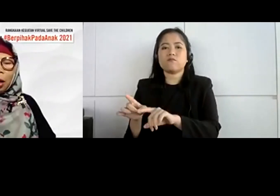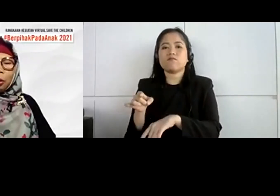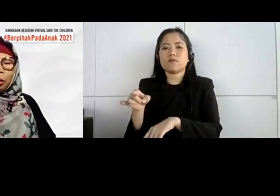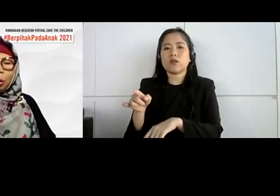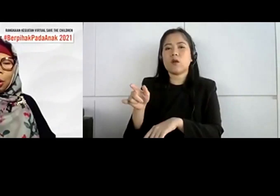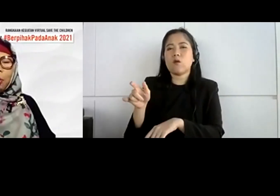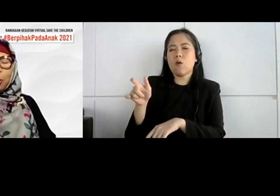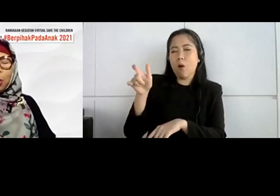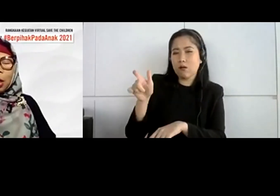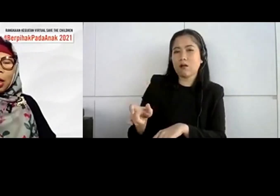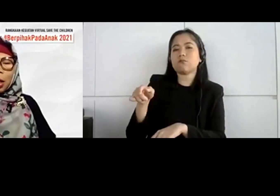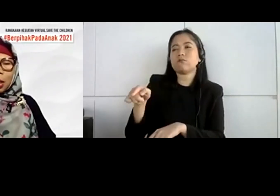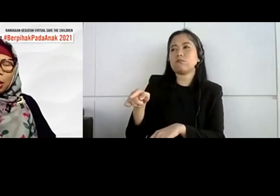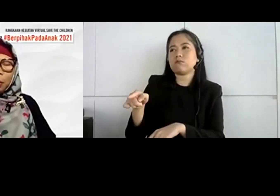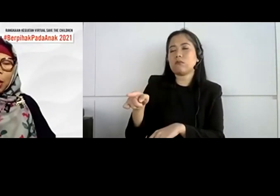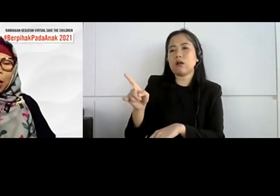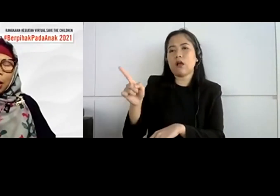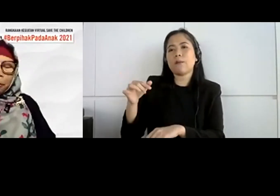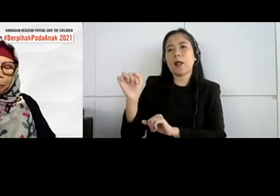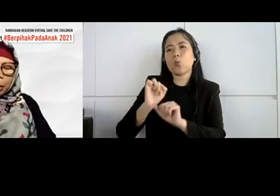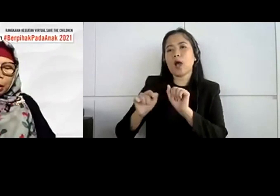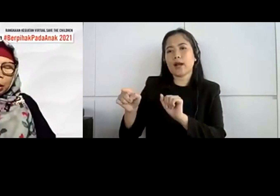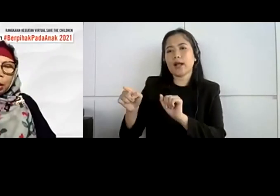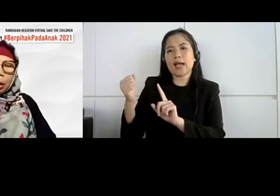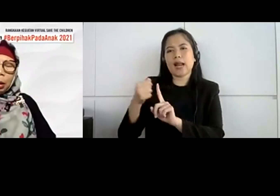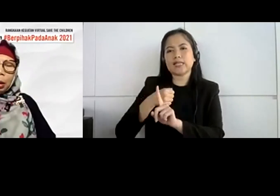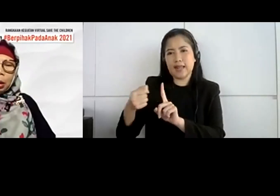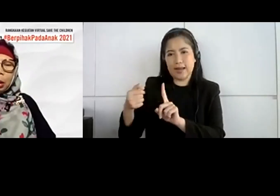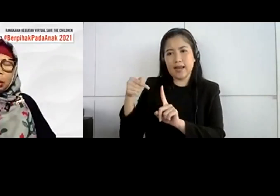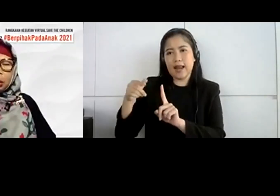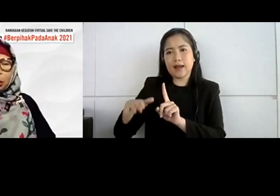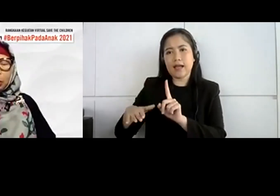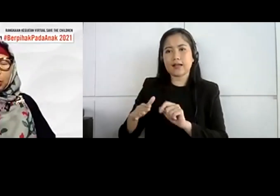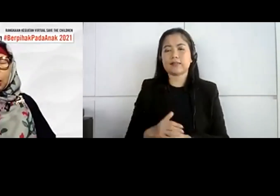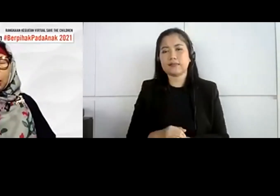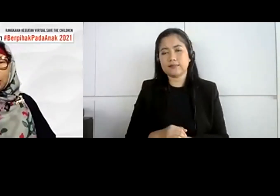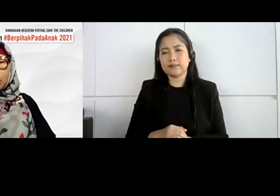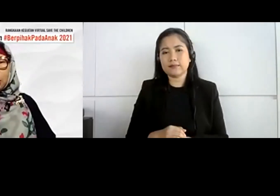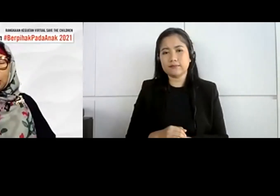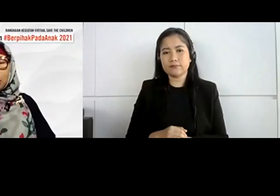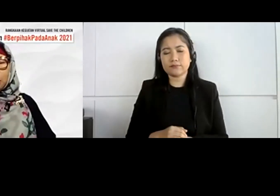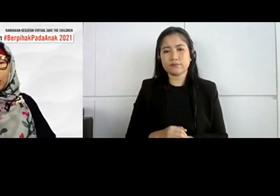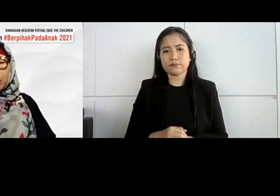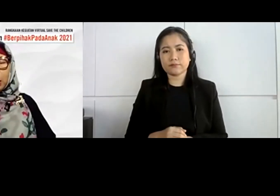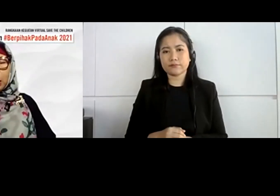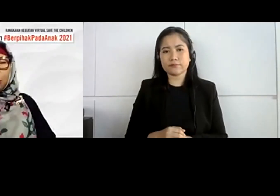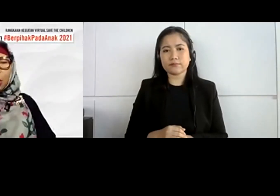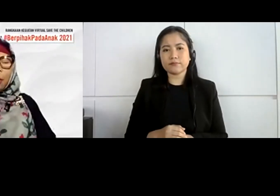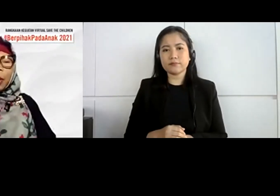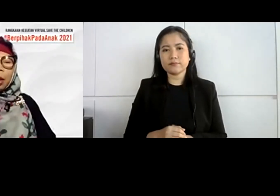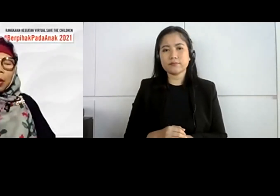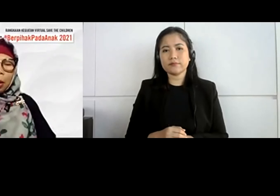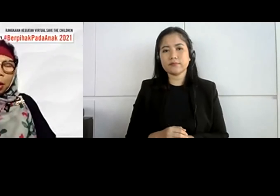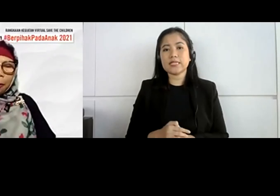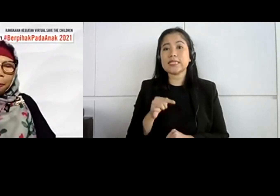pembuat atau yang melakukan kekerasan pada anak. Nah, ini tentunya menjadi tanggung